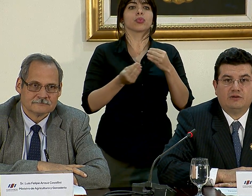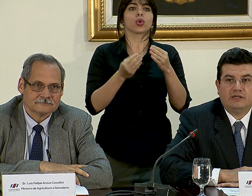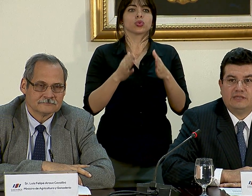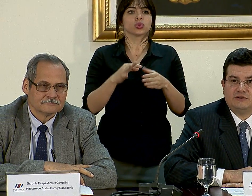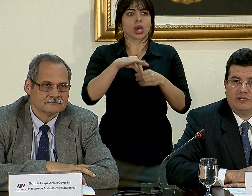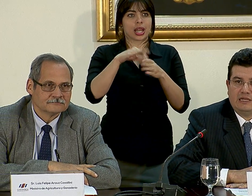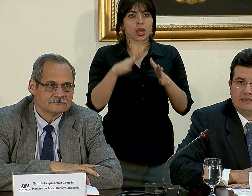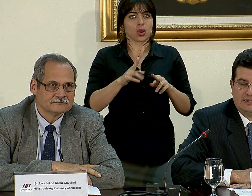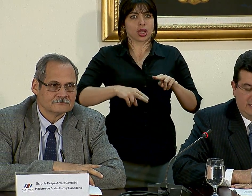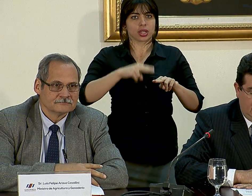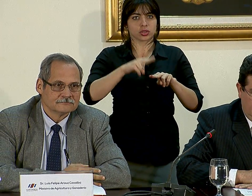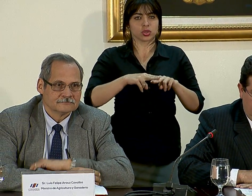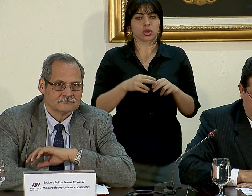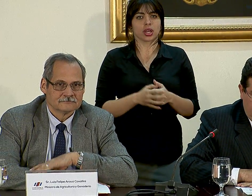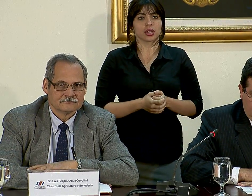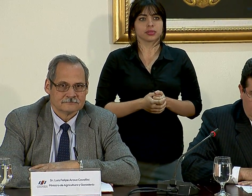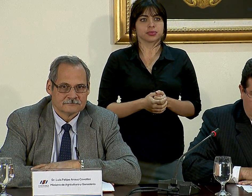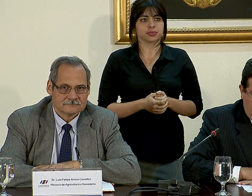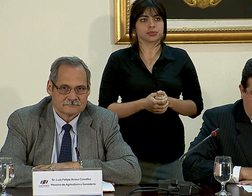productivos agrícolas nacionales,